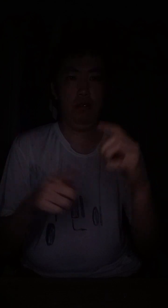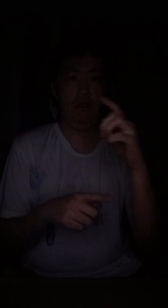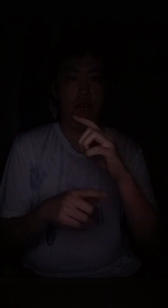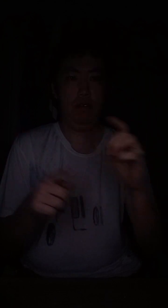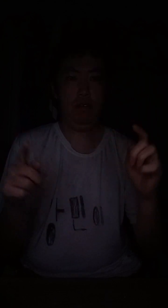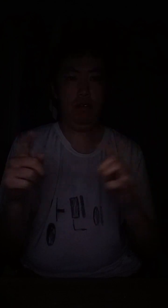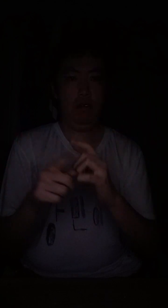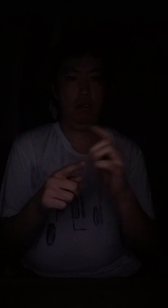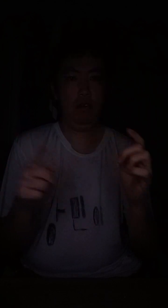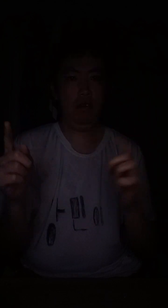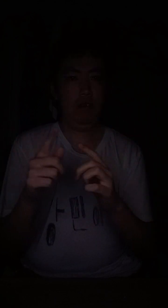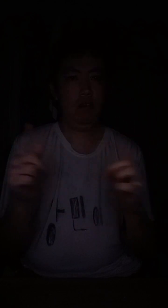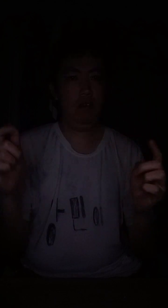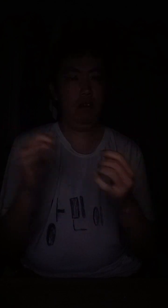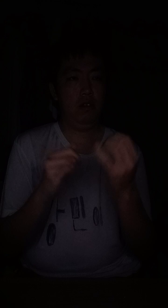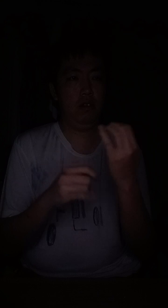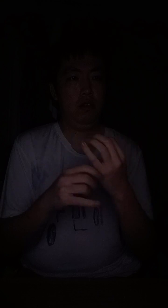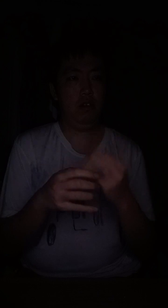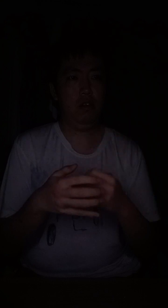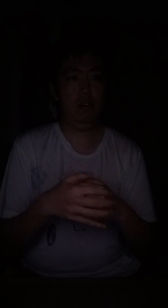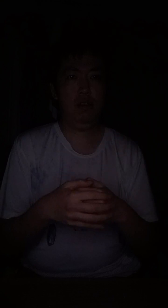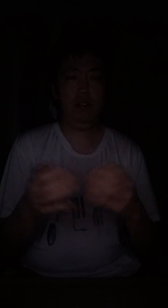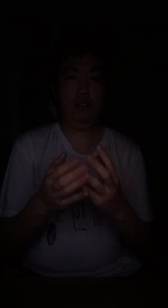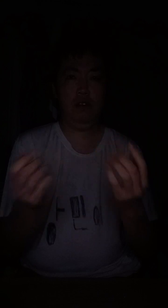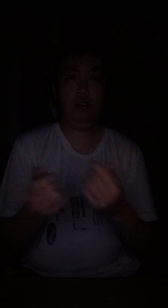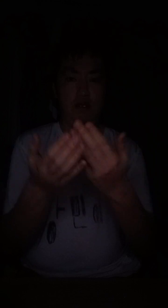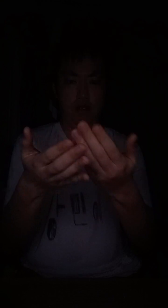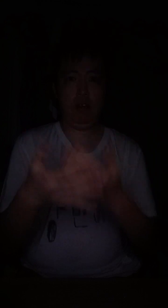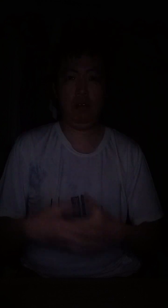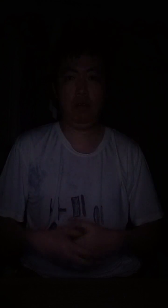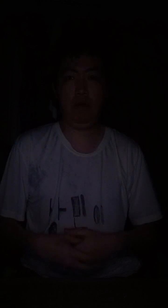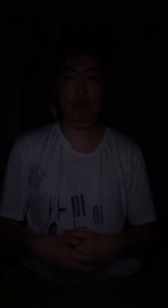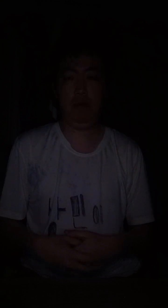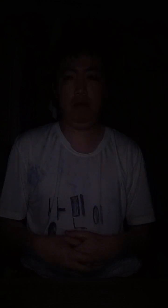백서에 이 같은 내용이 담겼는데요. 김수강 기자가 전합니다.